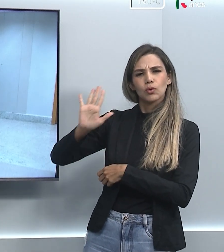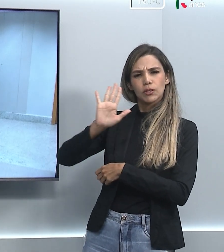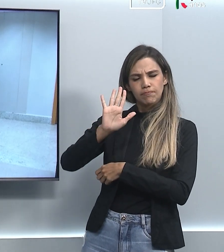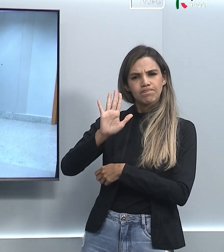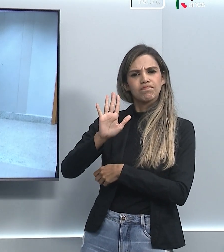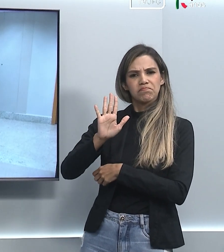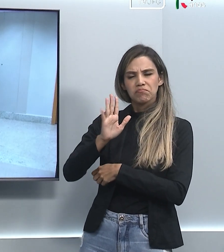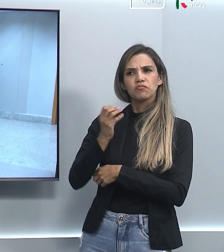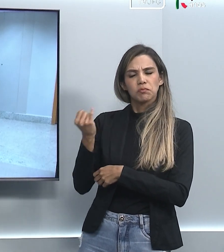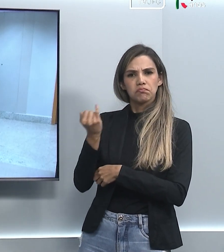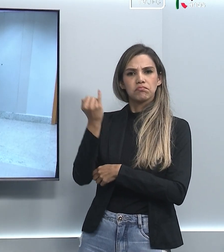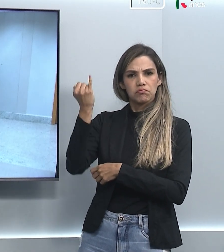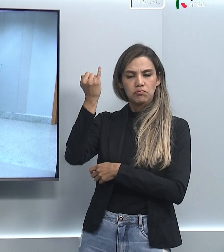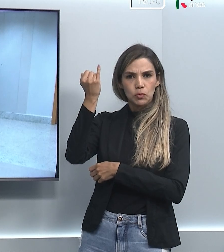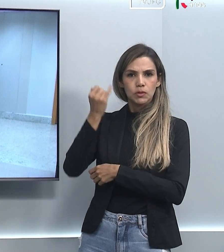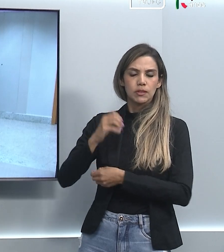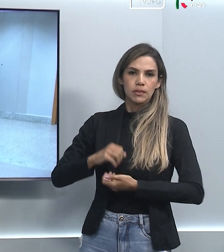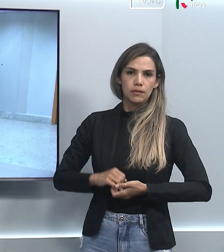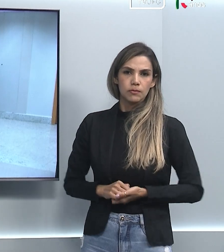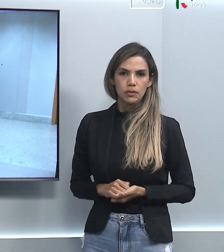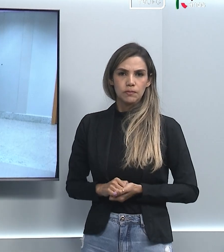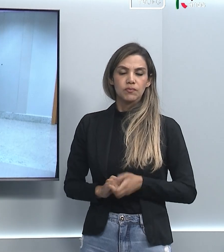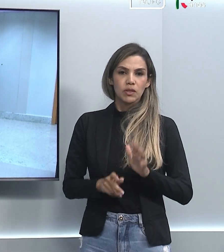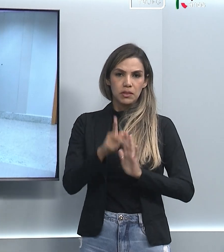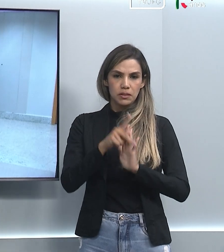índices nacionais. O ministro